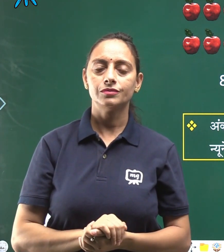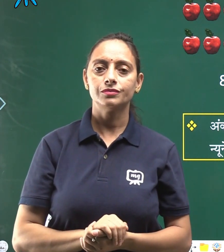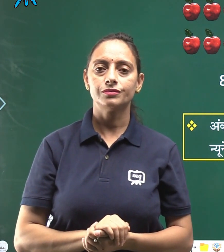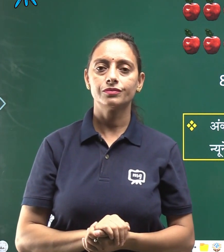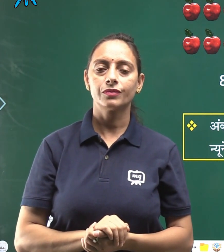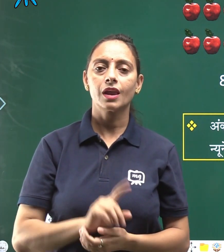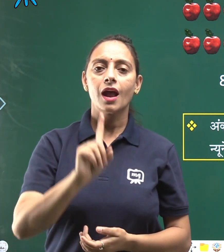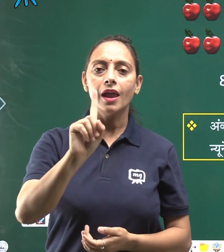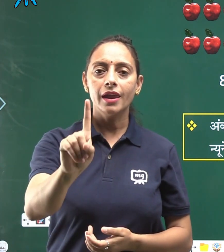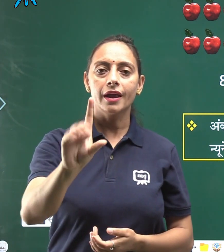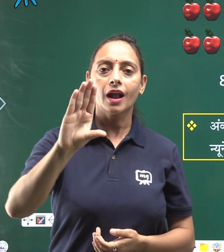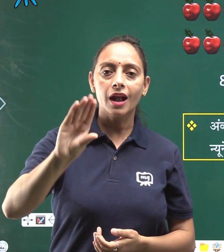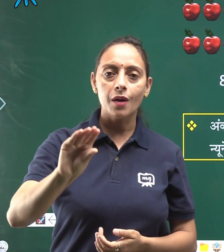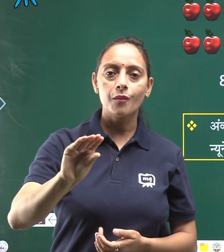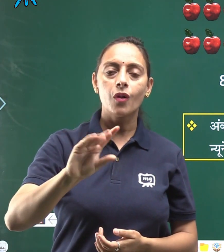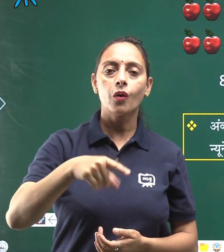एक कम होना।